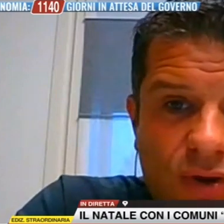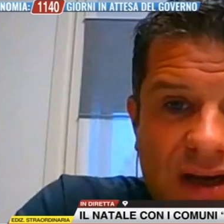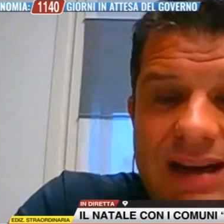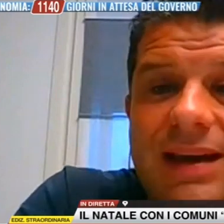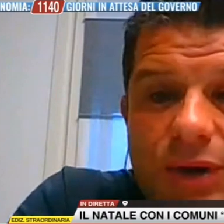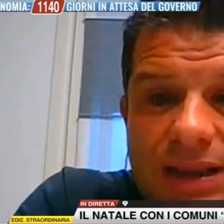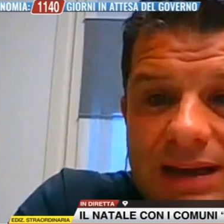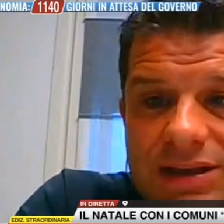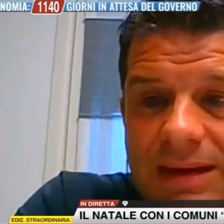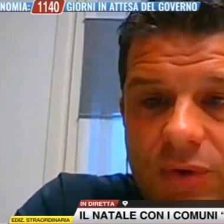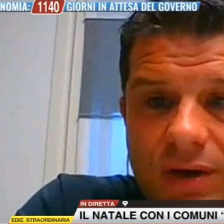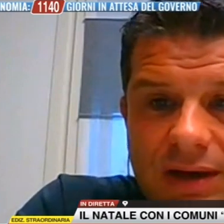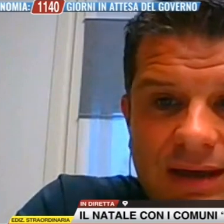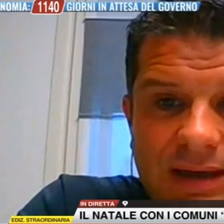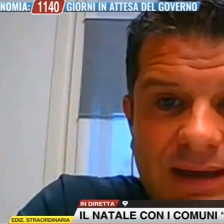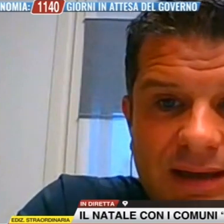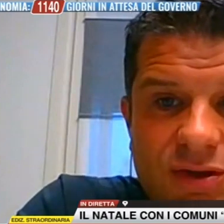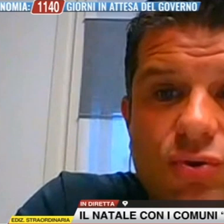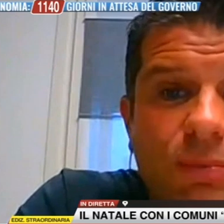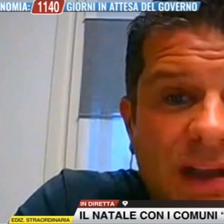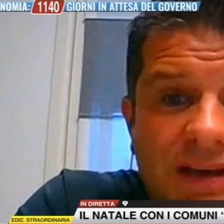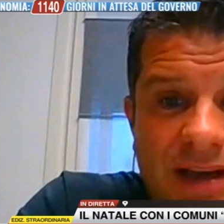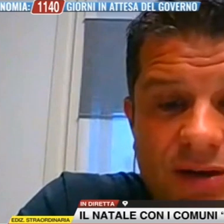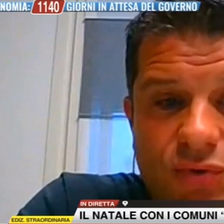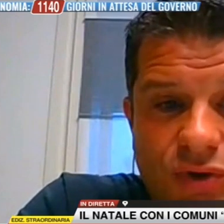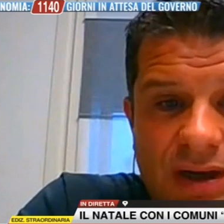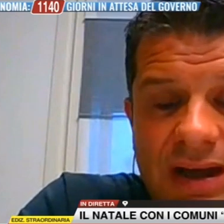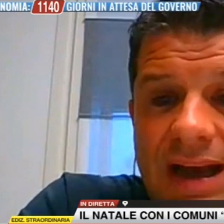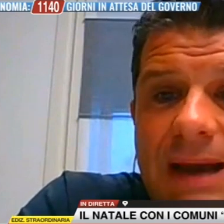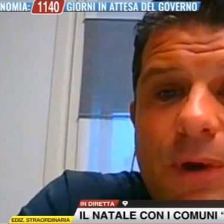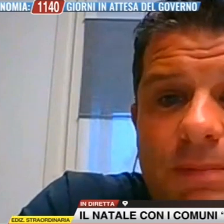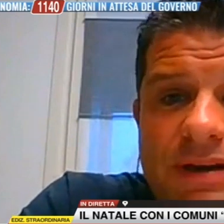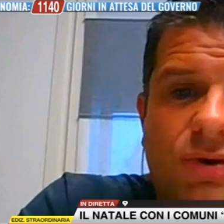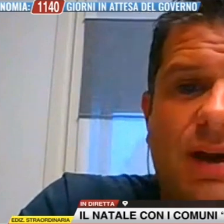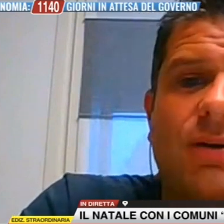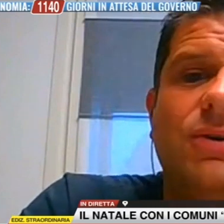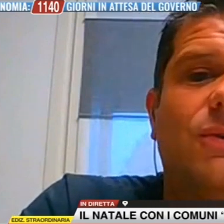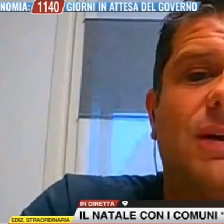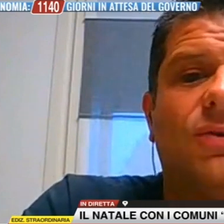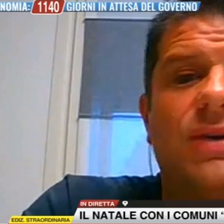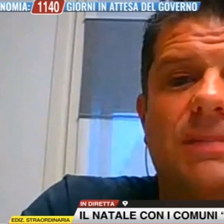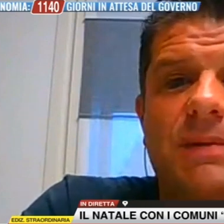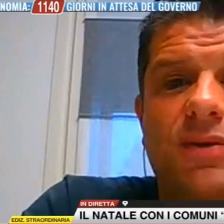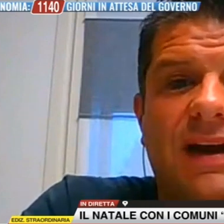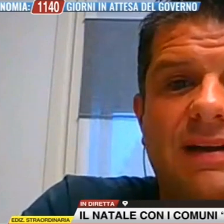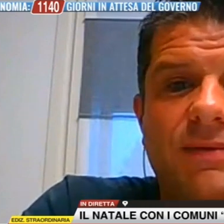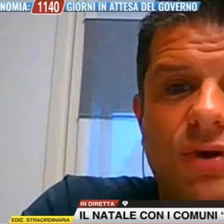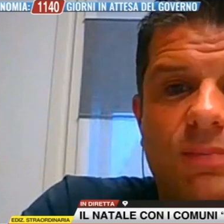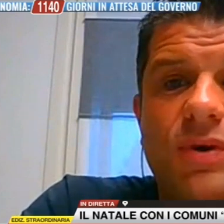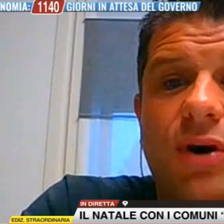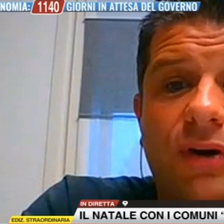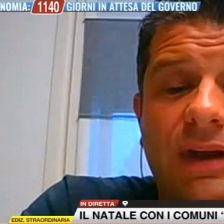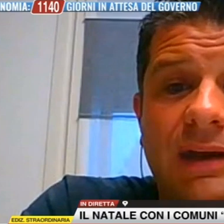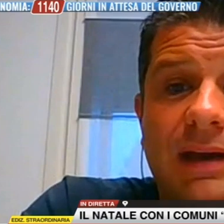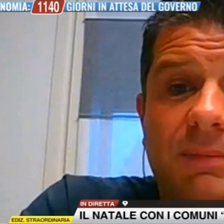loro delle linee guida, diciamo, sugli obiettivi da raggiungere, e poi penso che ogni governatore saprebbe trovare le misure